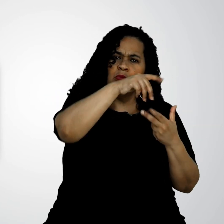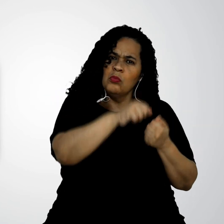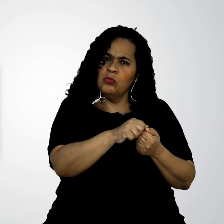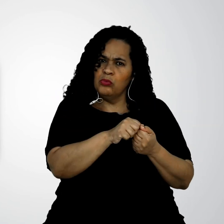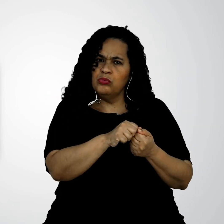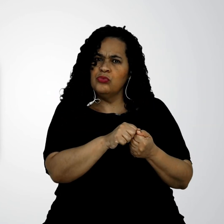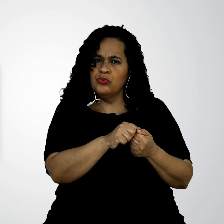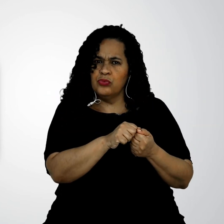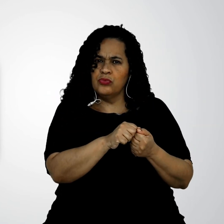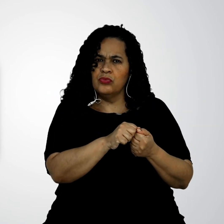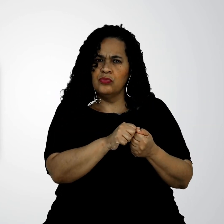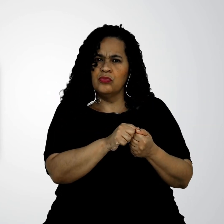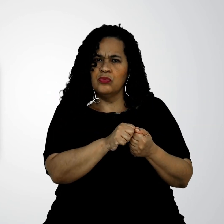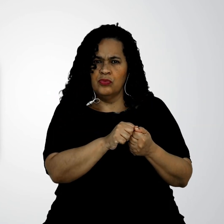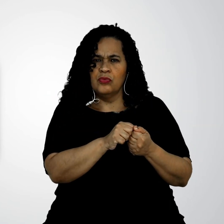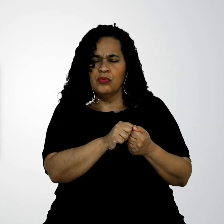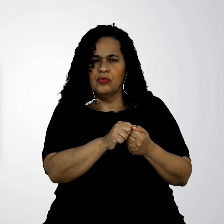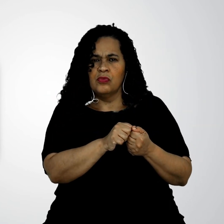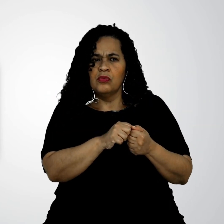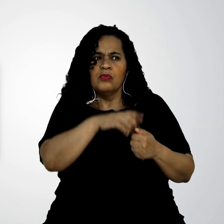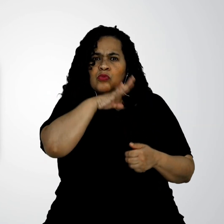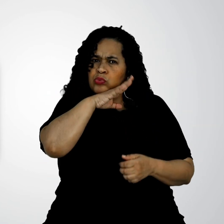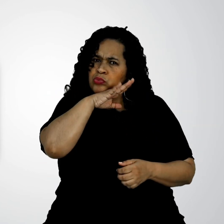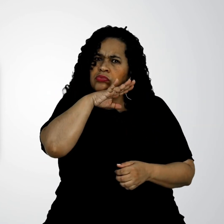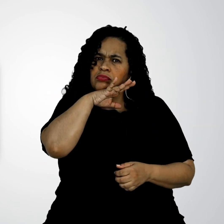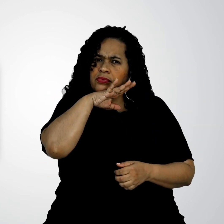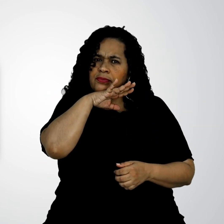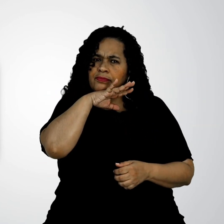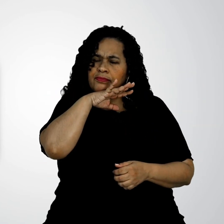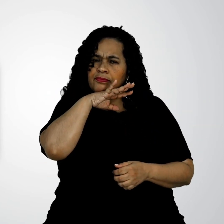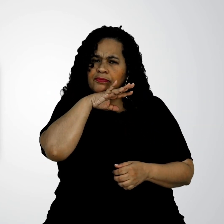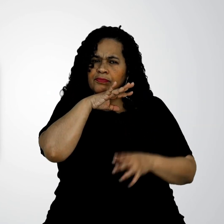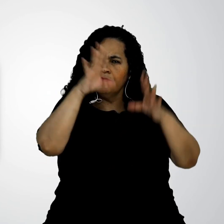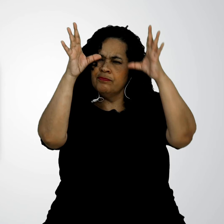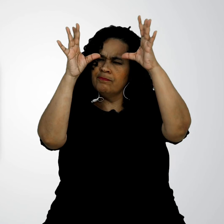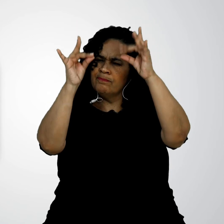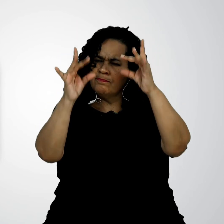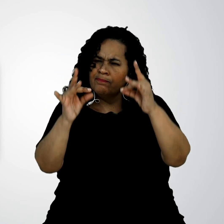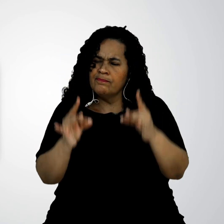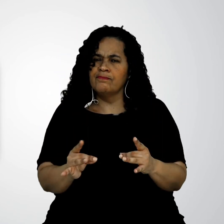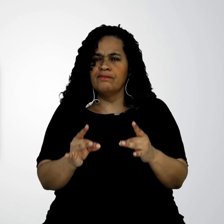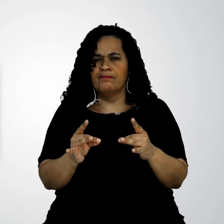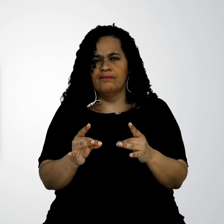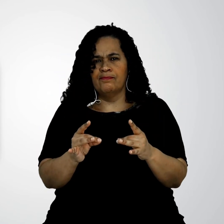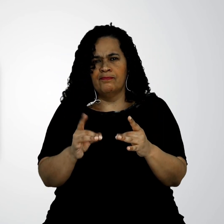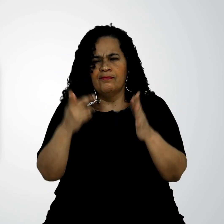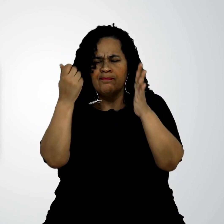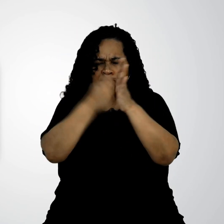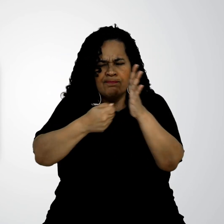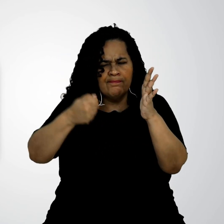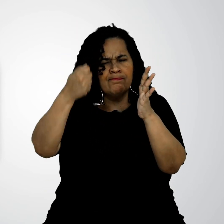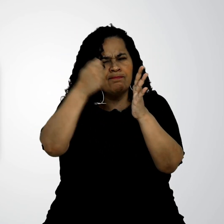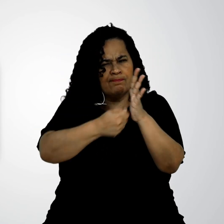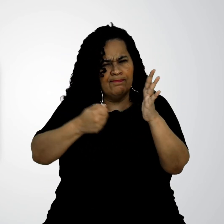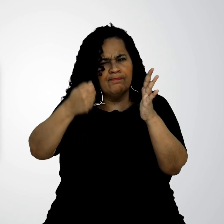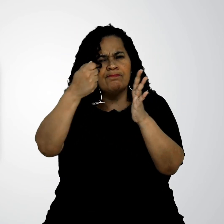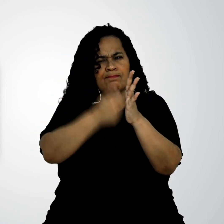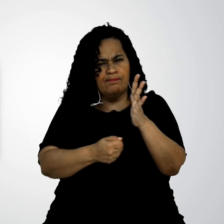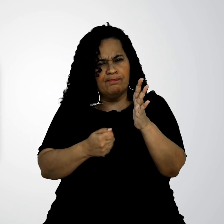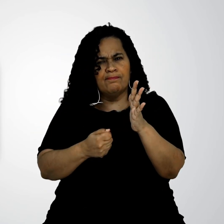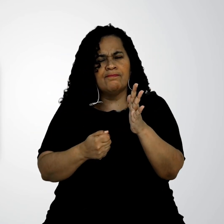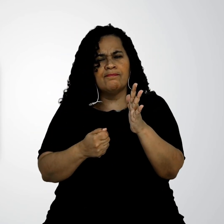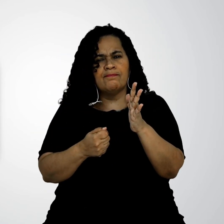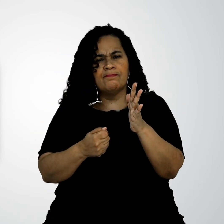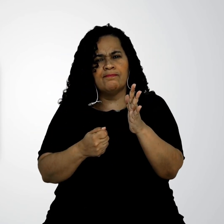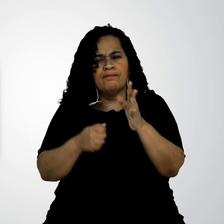pelo contrário, é deseducativo, né? E um detalhe importante é que lutar pela educação do filho forma pai.